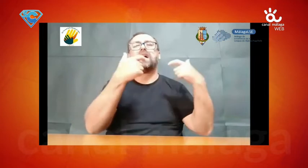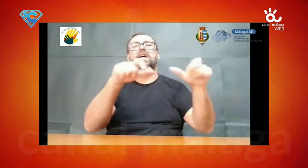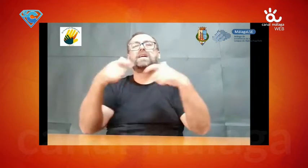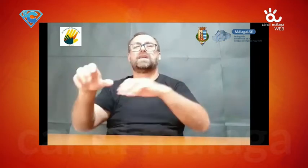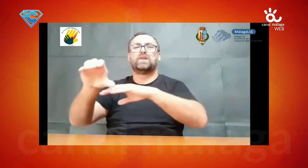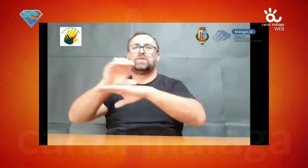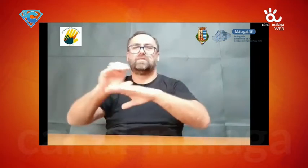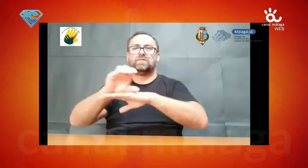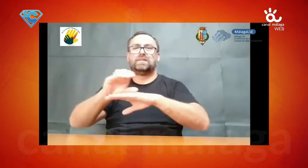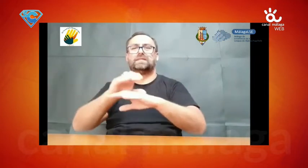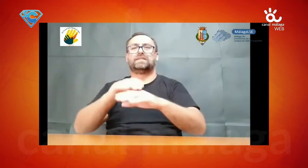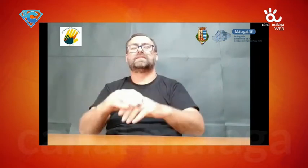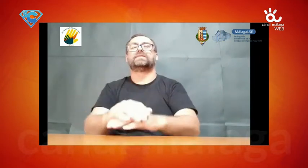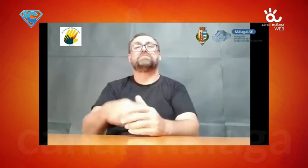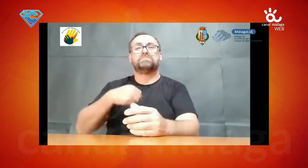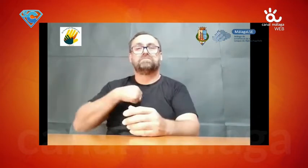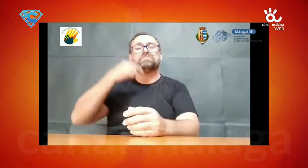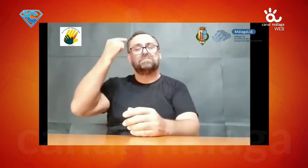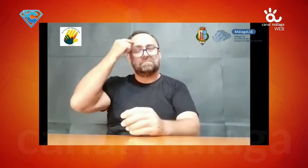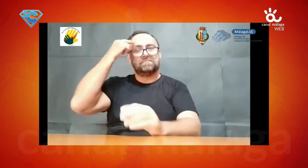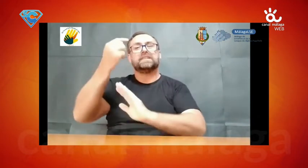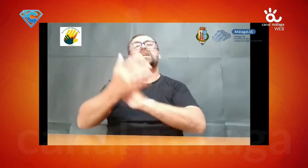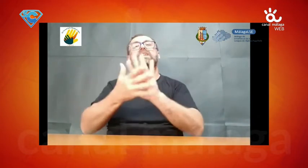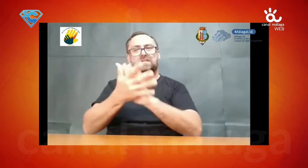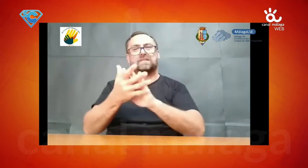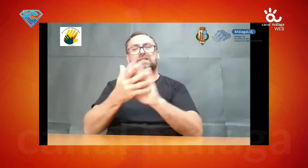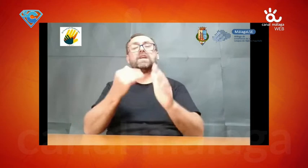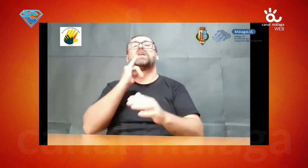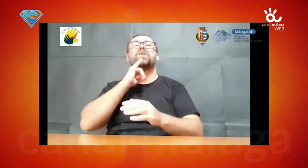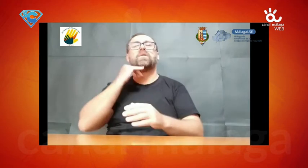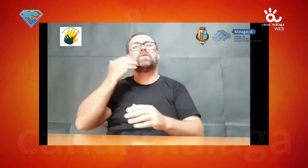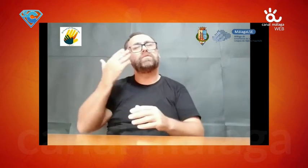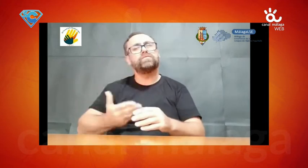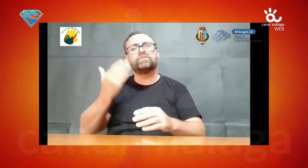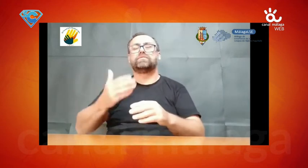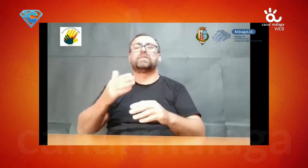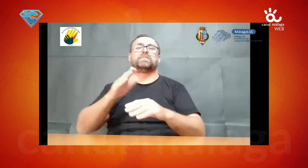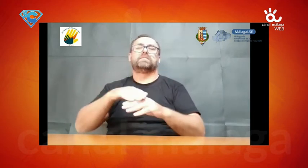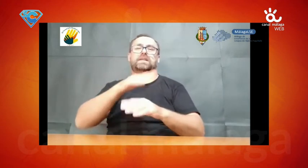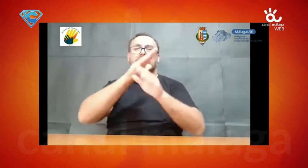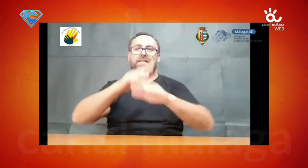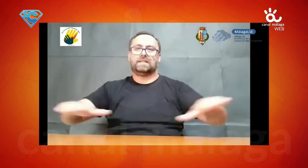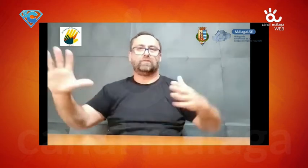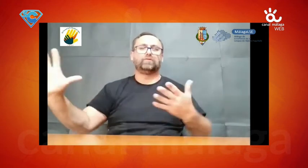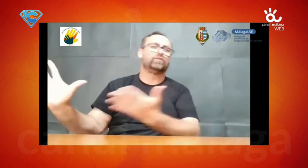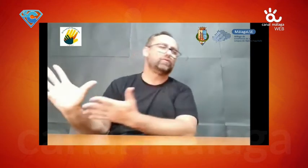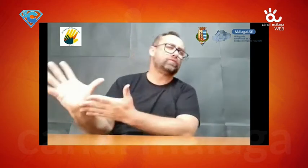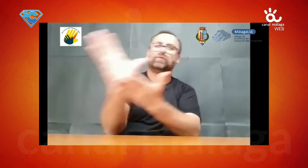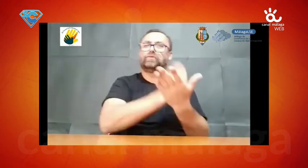ámbitos curriculares. Yo creo que la lengua de signos es un idioma fundamental para todos los